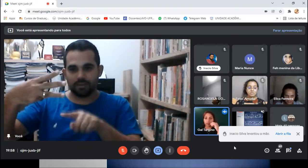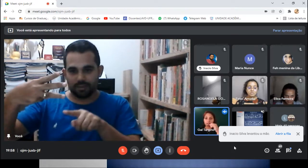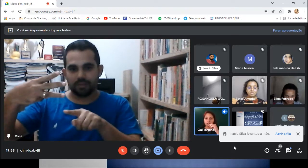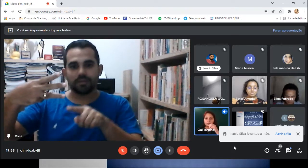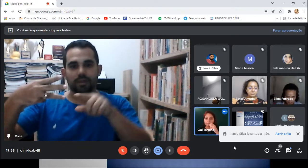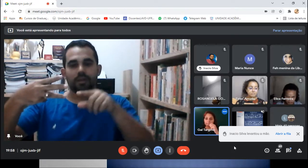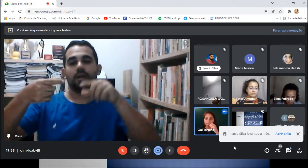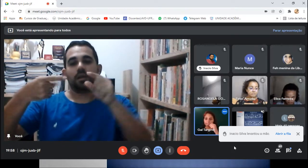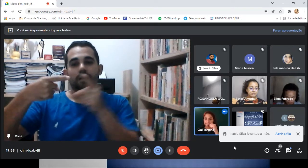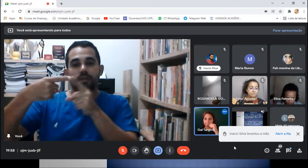signética.